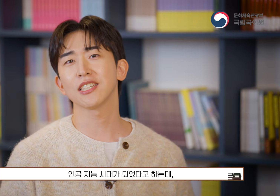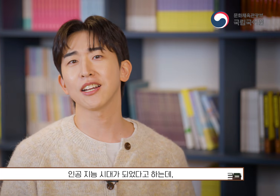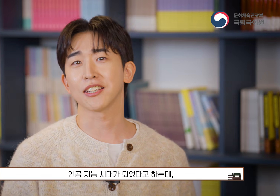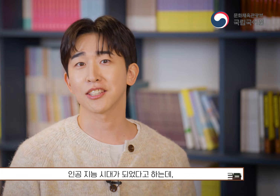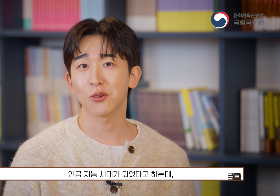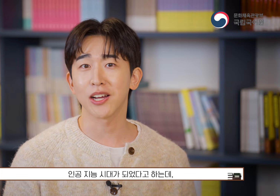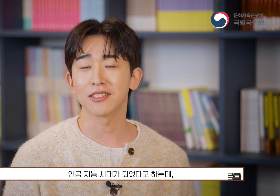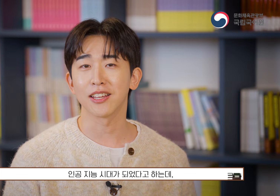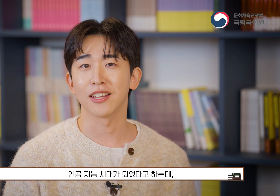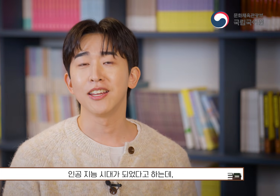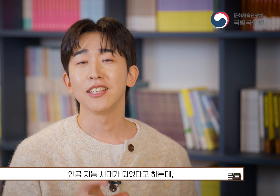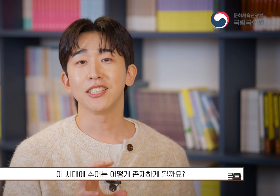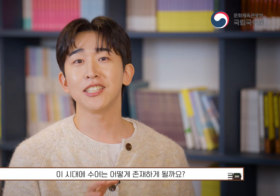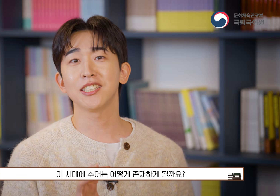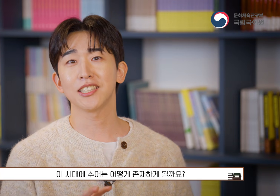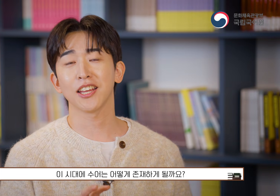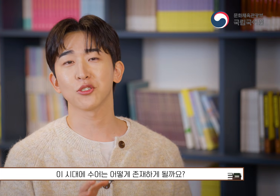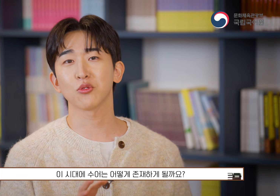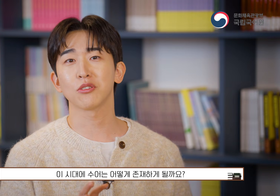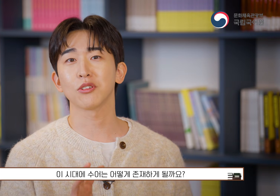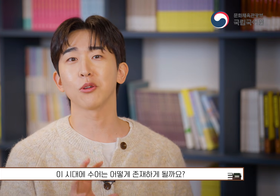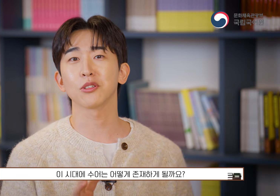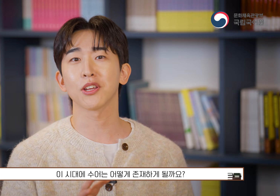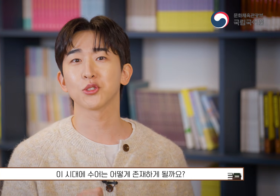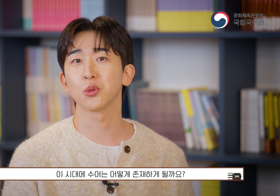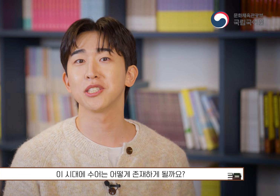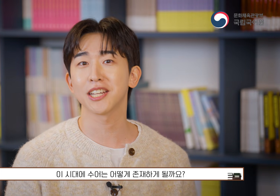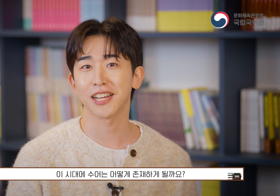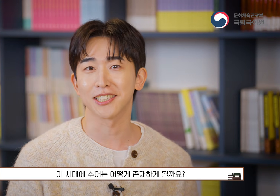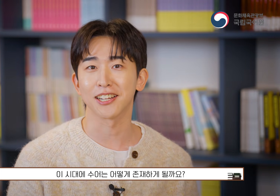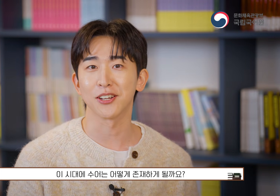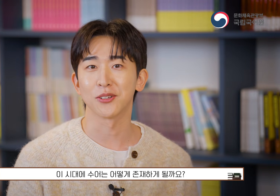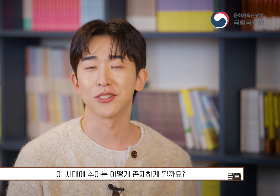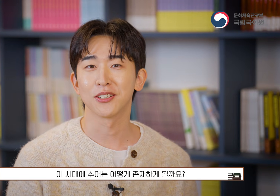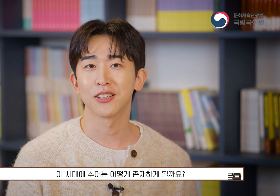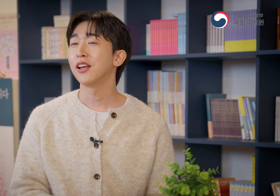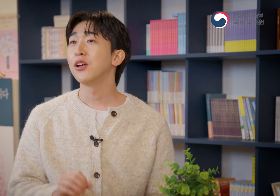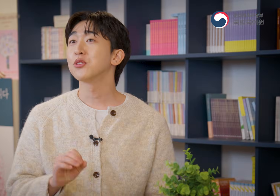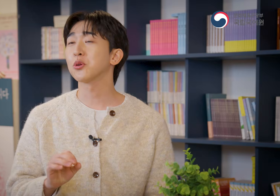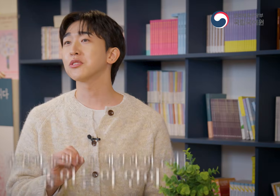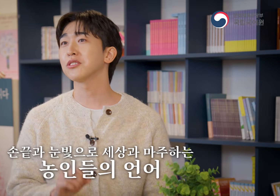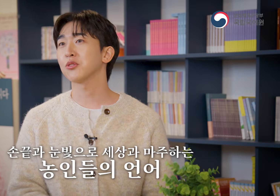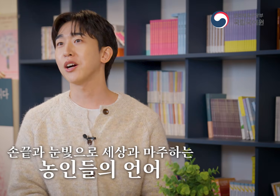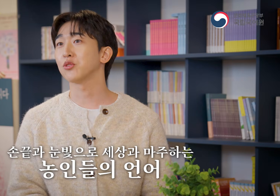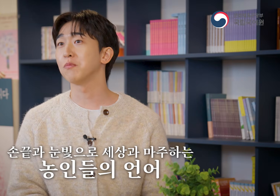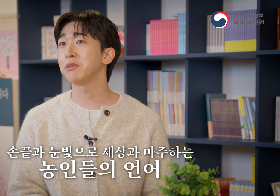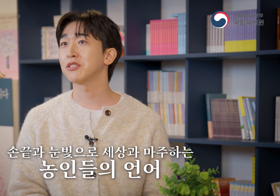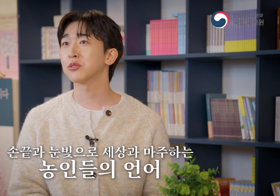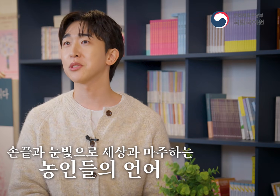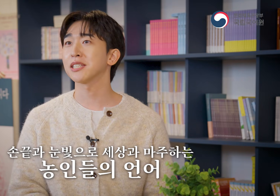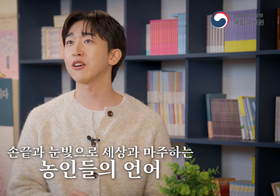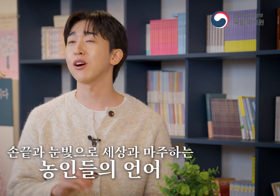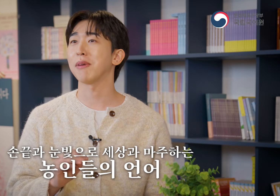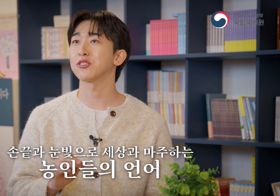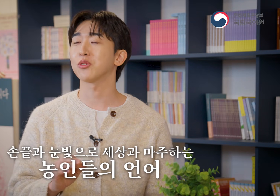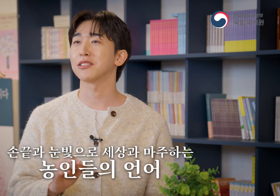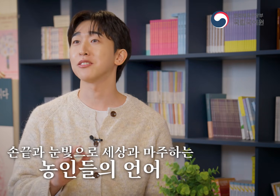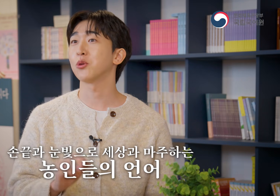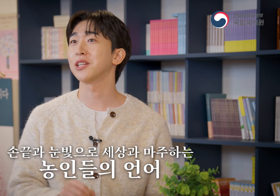시대가 됐다고 하는데 이 시대에 수어는 어떻게 존재하게 될까요? 손끝과 눈빛으로 세상과 마주하는